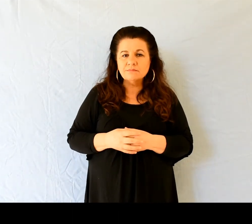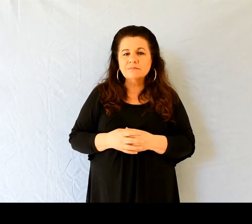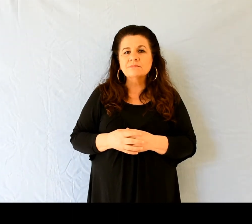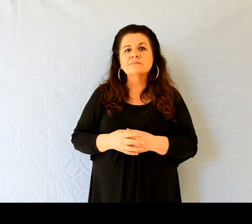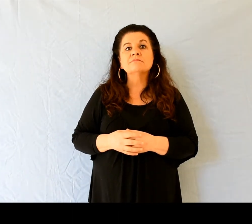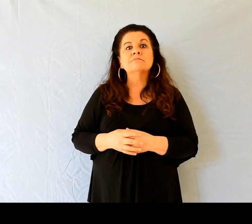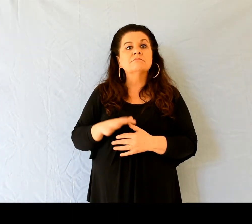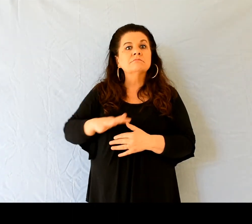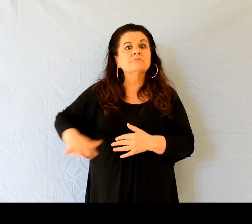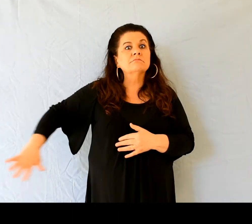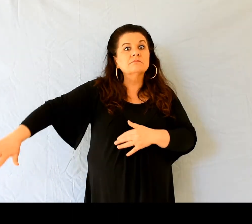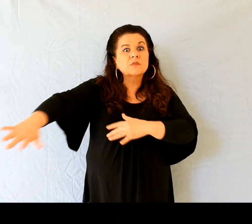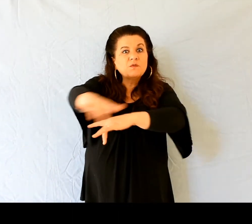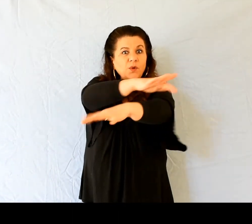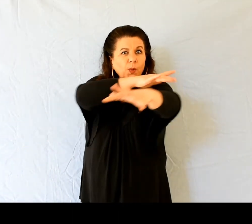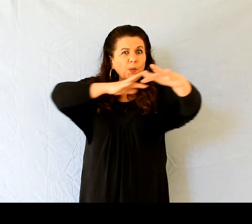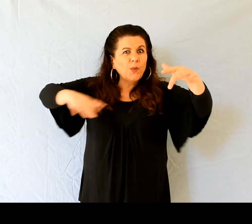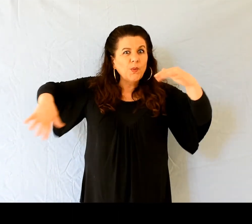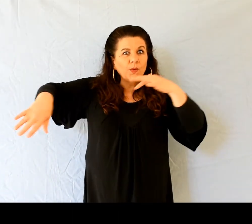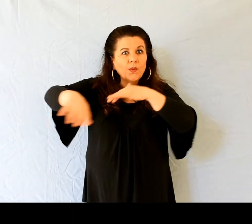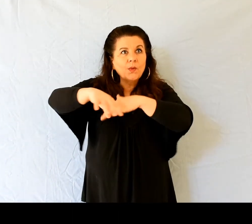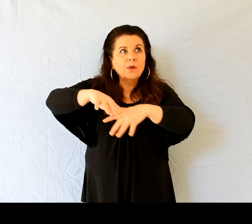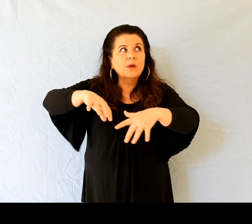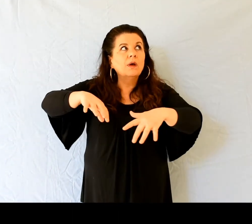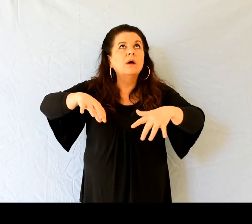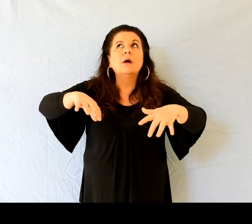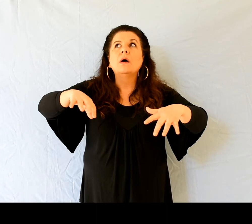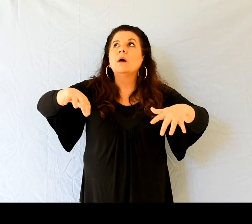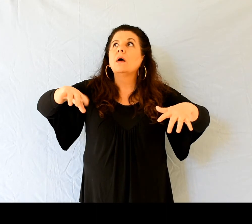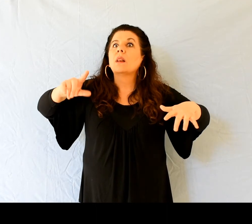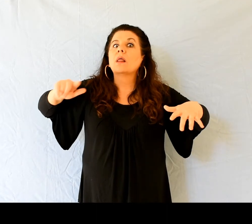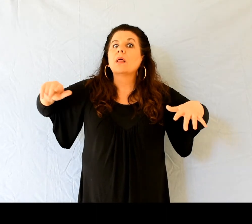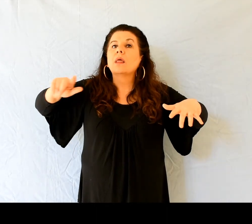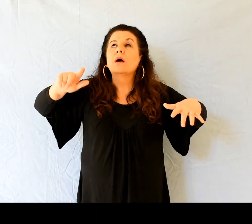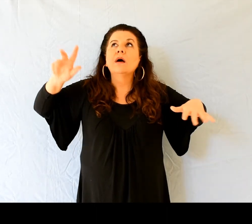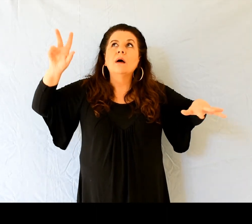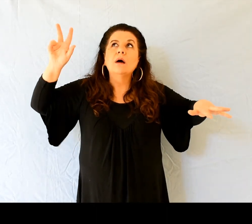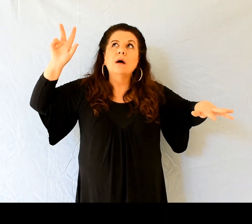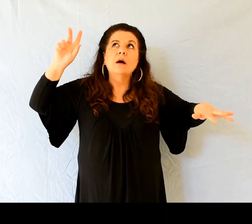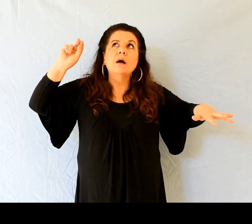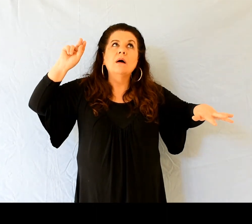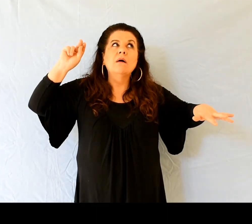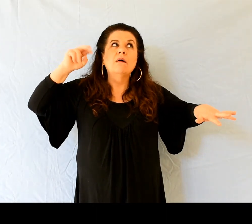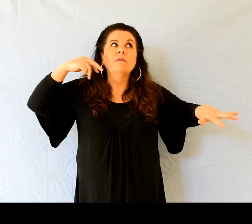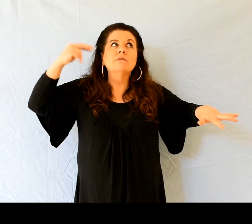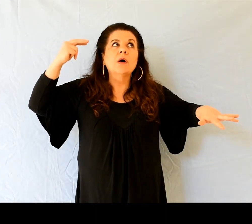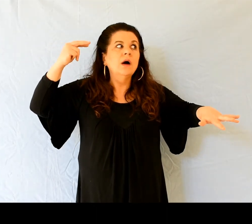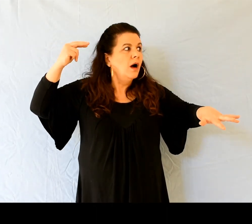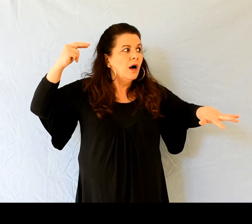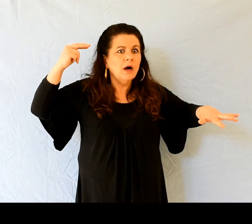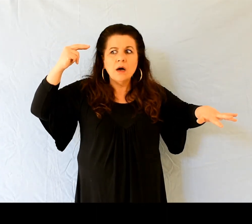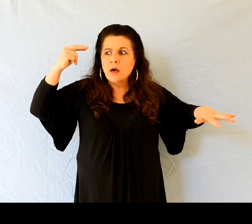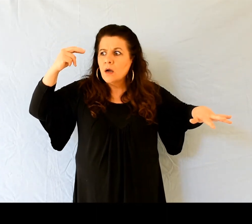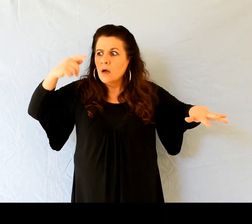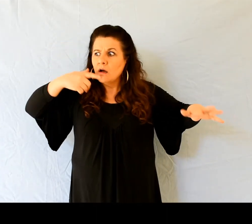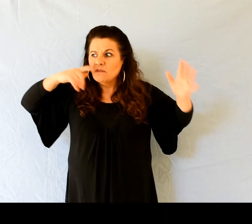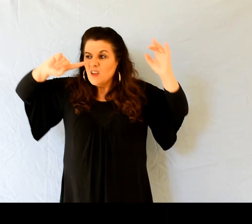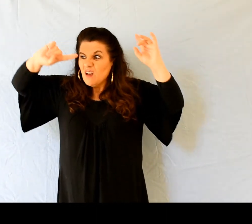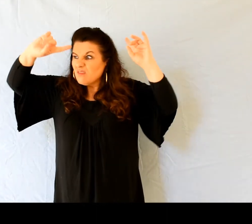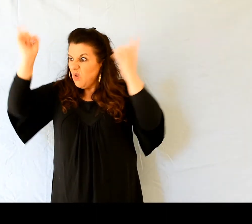En entendant, la foule qui se tenait là disait que c'était un coup de tonnerre. D'autres